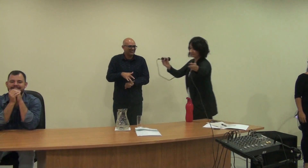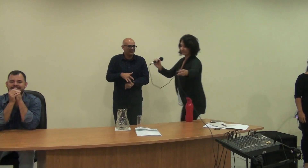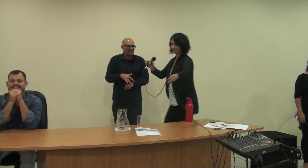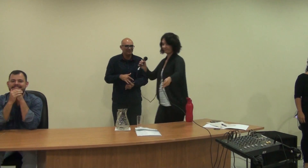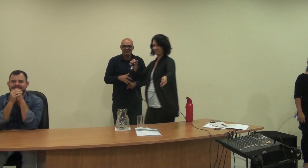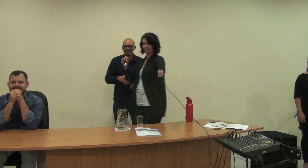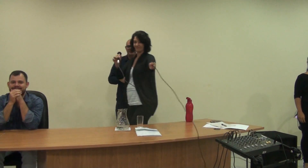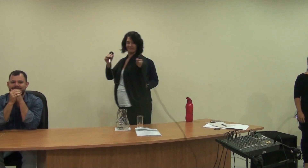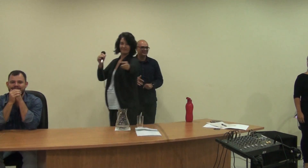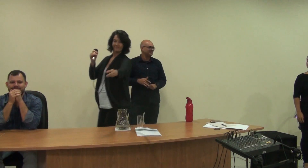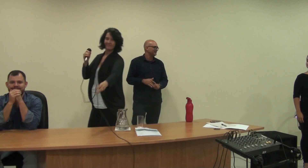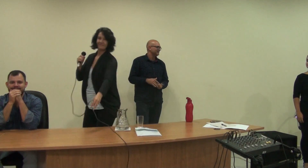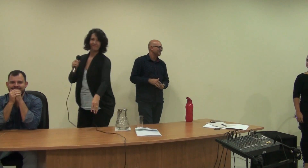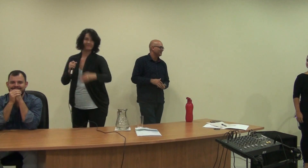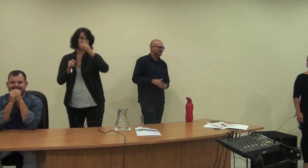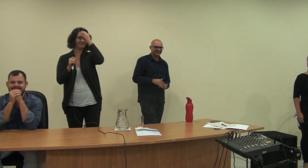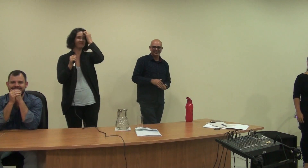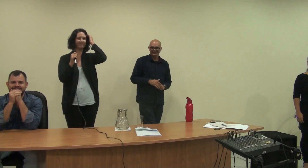Isso.